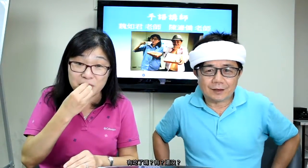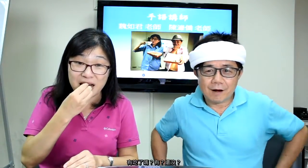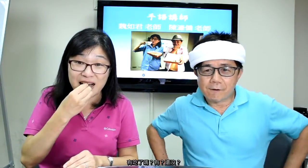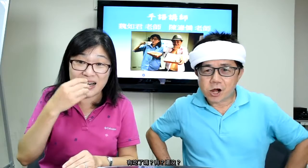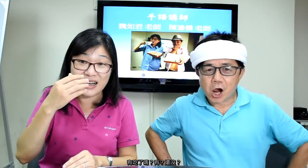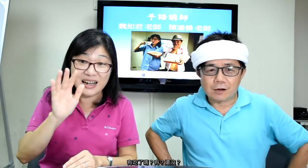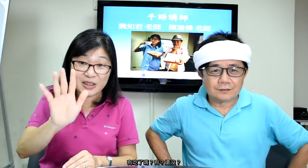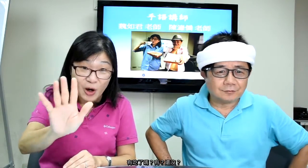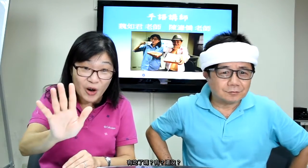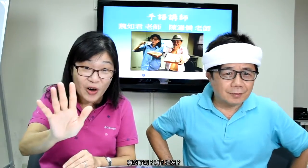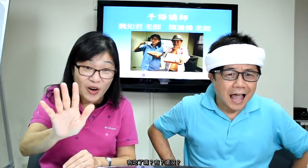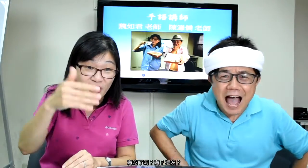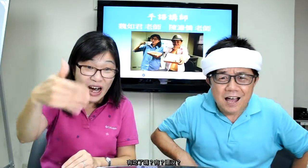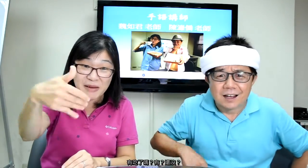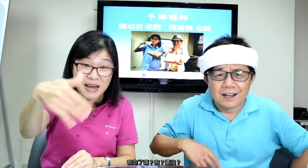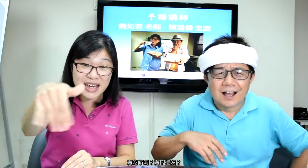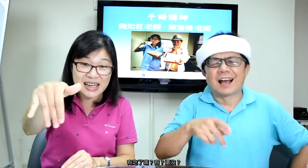吗？有，还没。